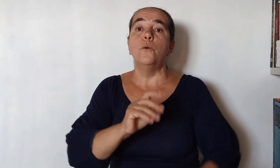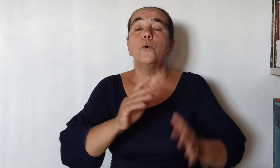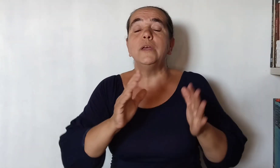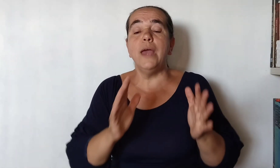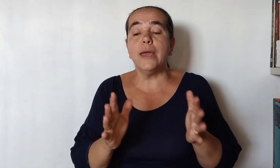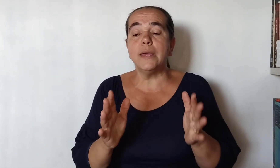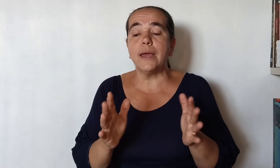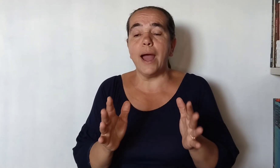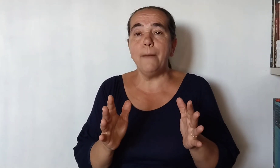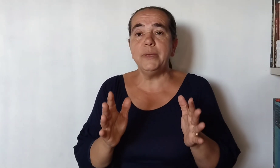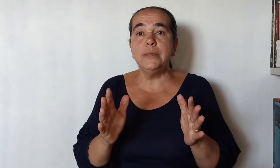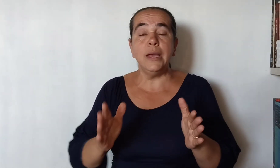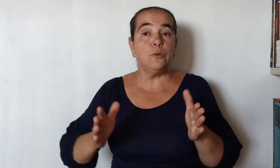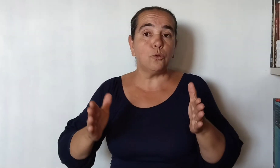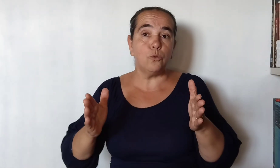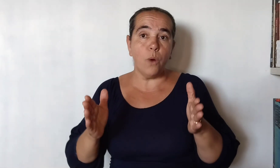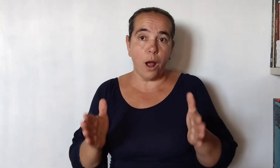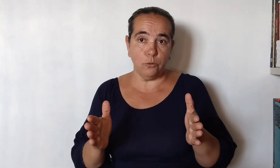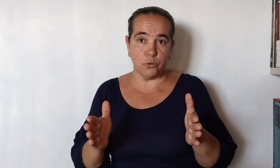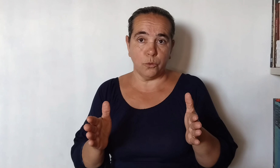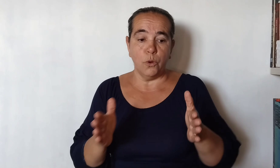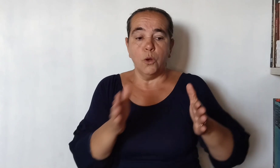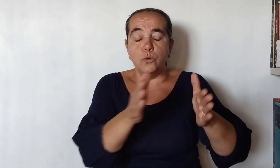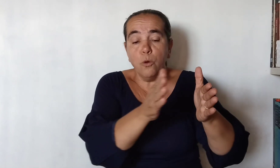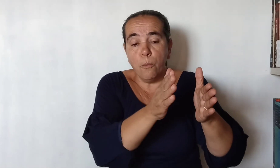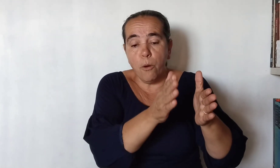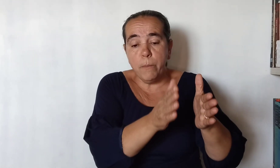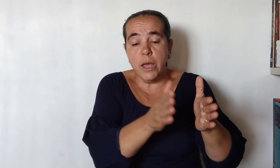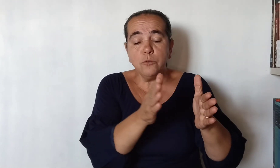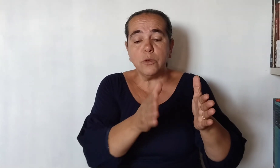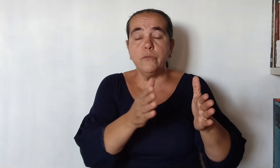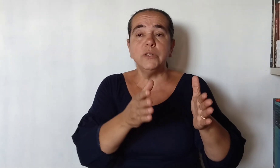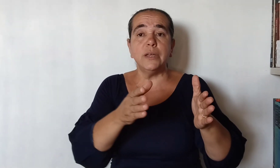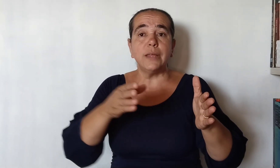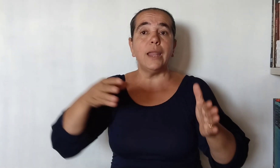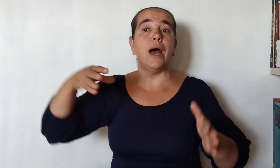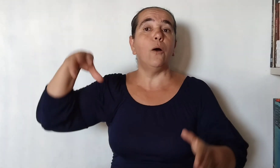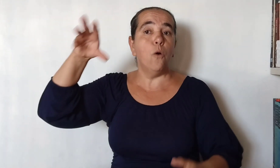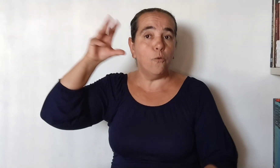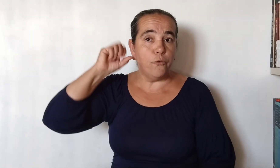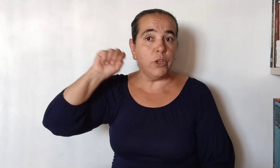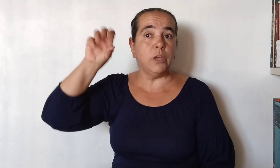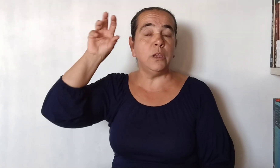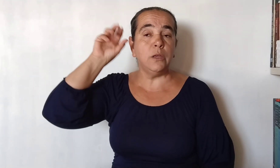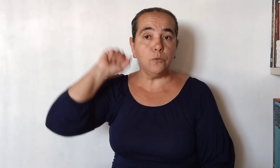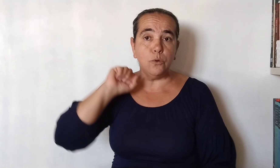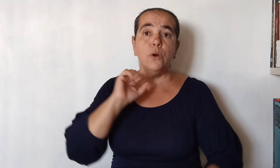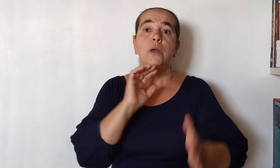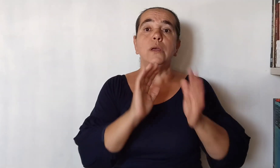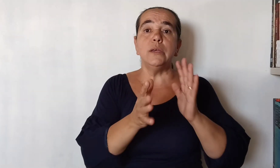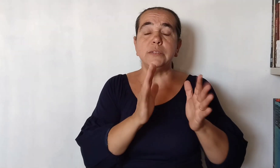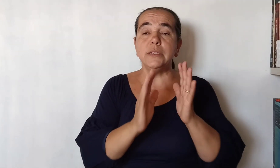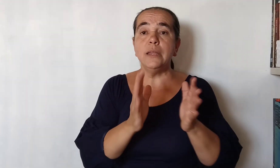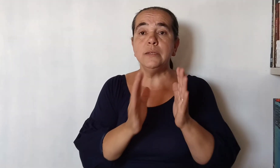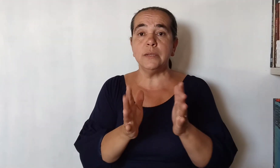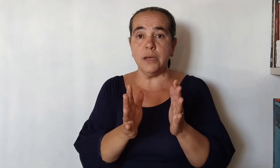O que é que cabe dentro do áudio. No momento que você tá lá ouvindo e